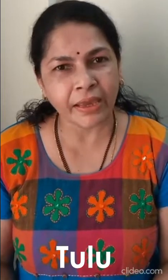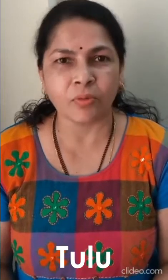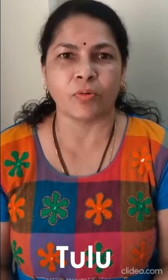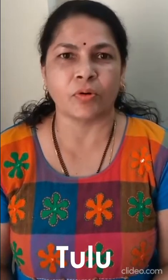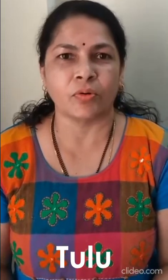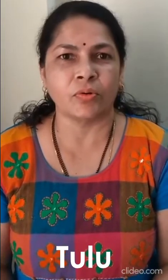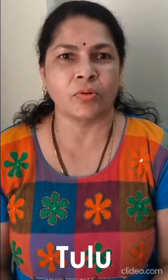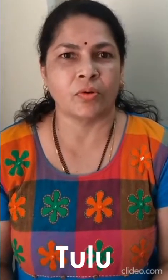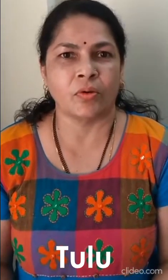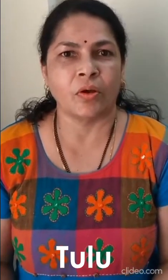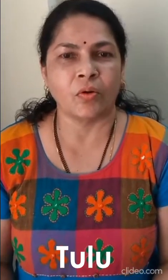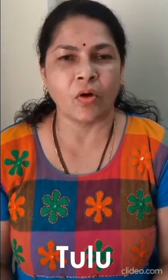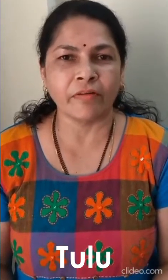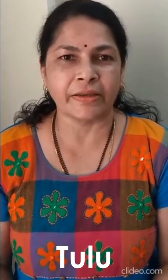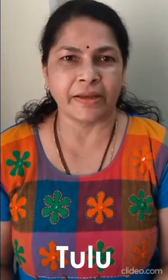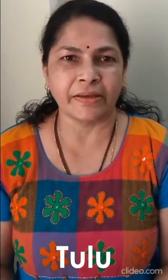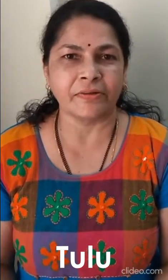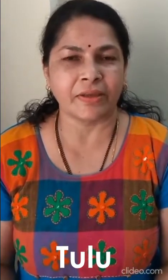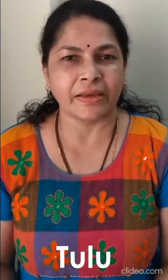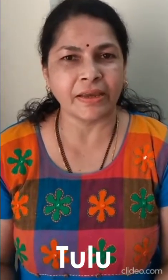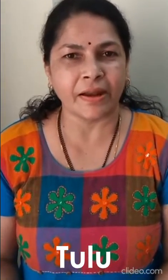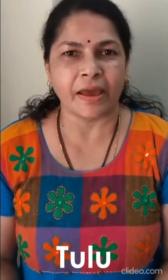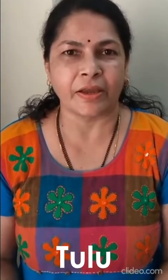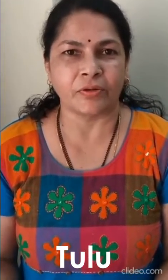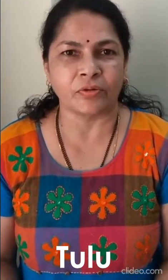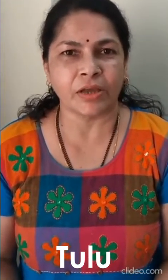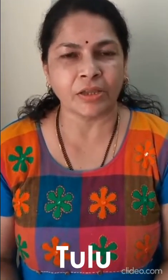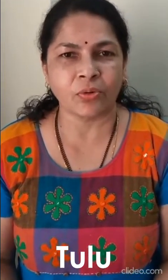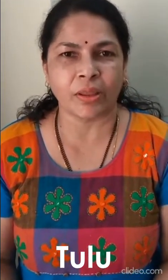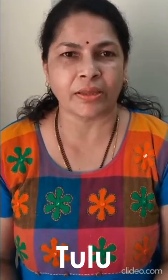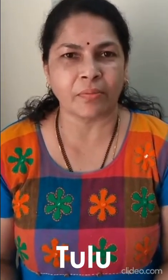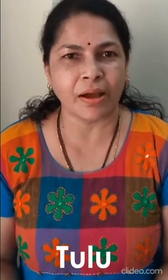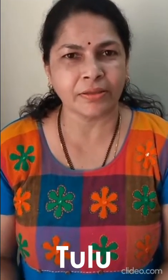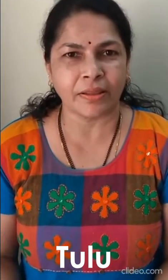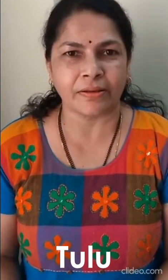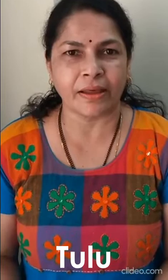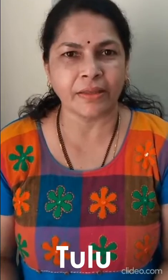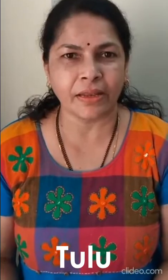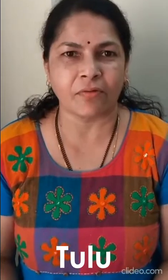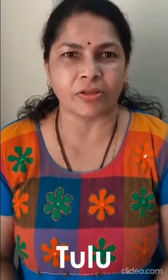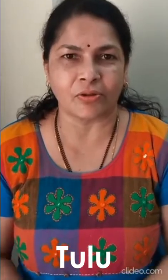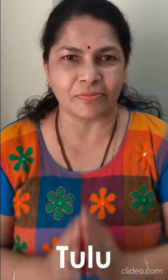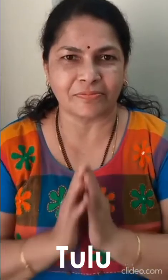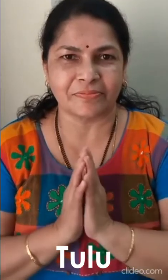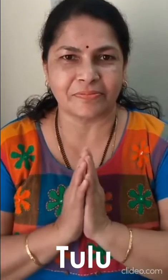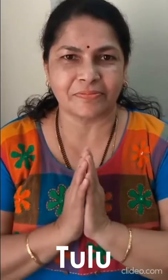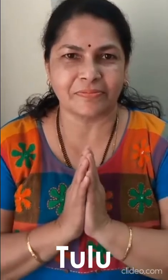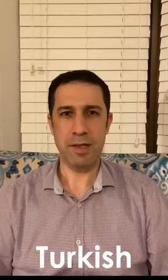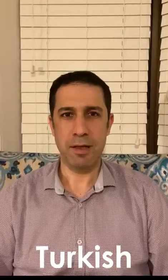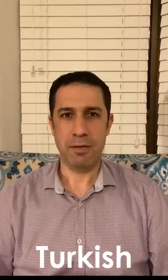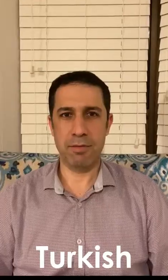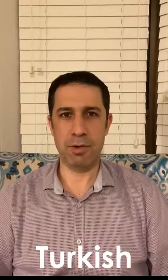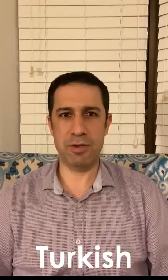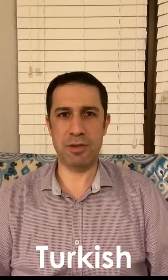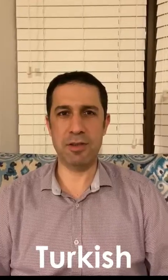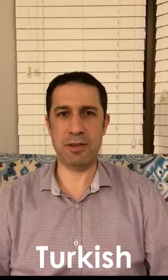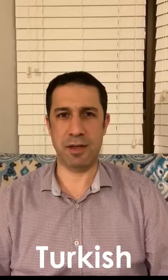go bodu covid 19 da ee ladai do sadu korte na mate adagla dhanyawadalu Virüs sınır